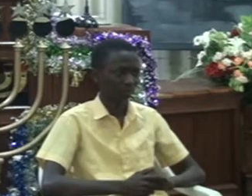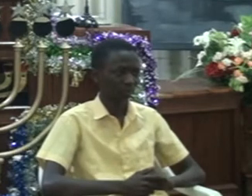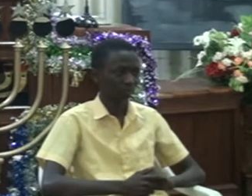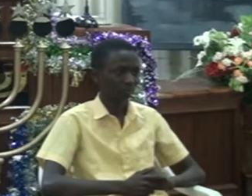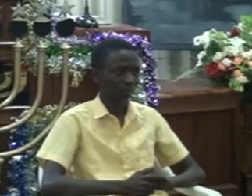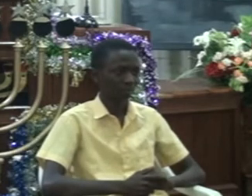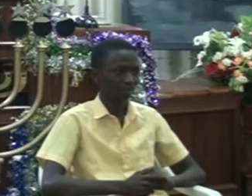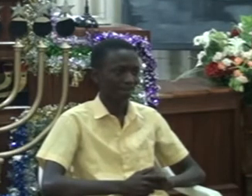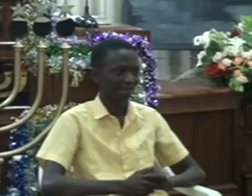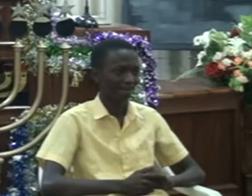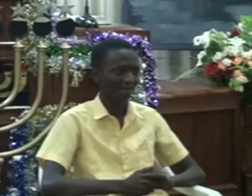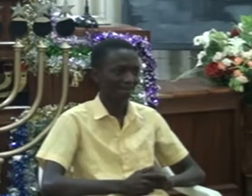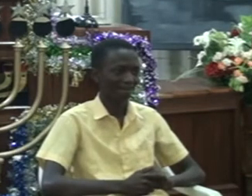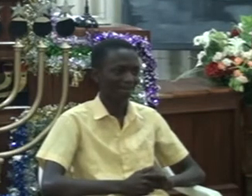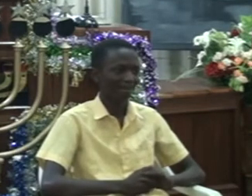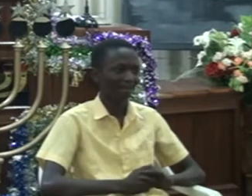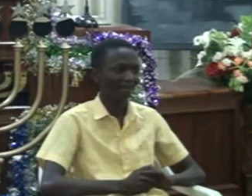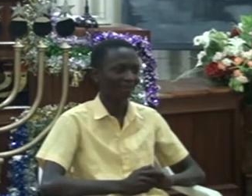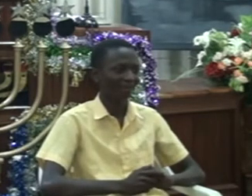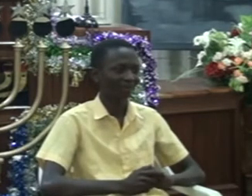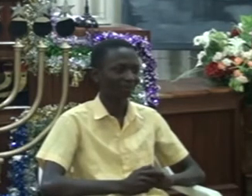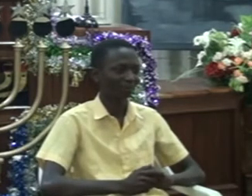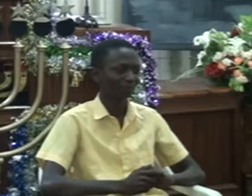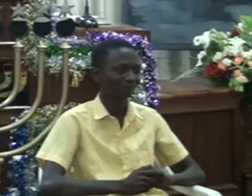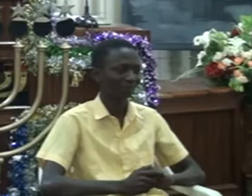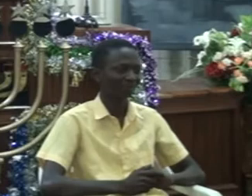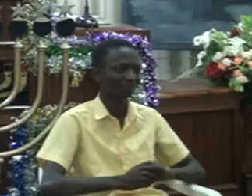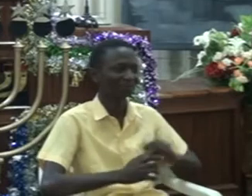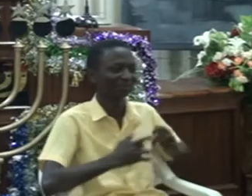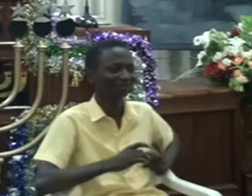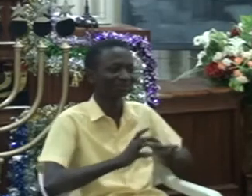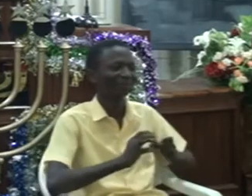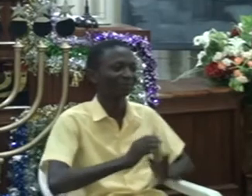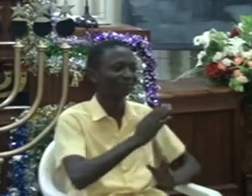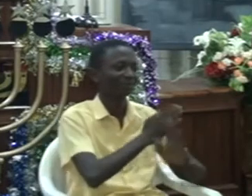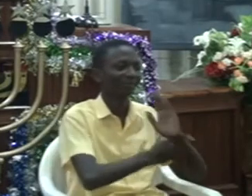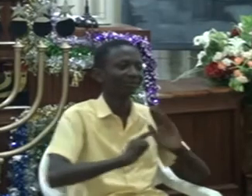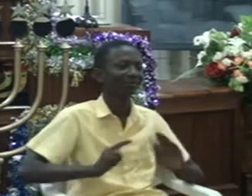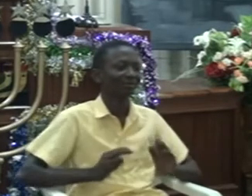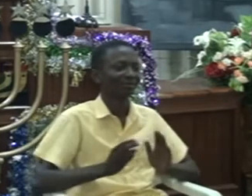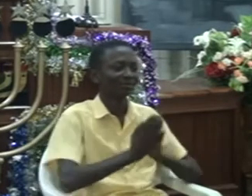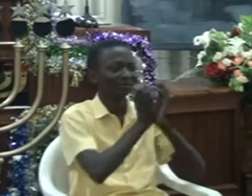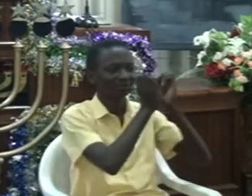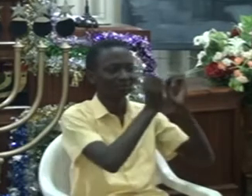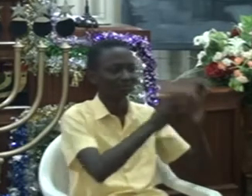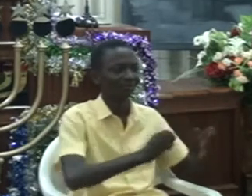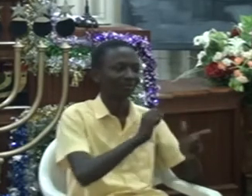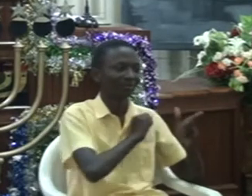Mpebi lo konyoso yanza me asala ki Toku mi